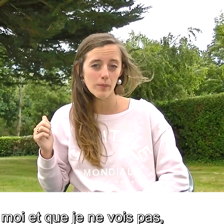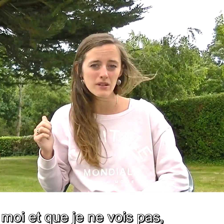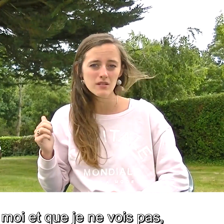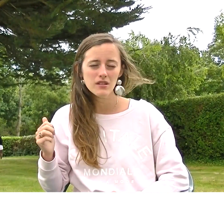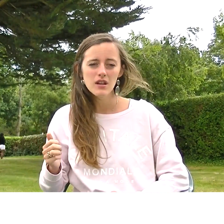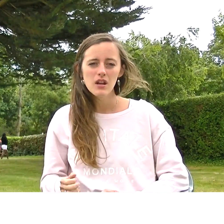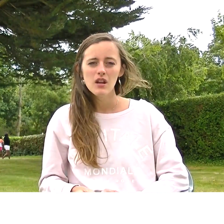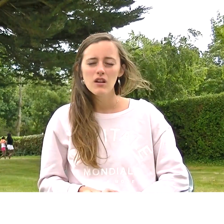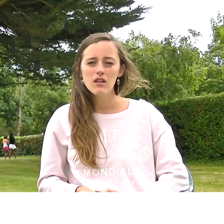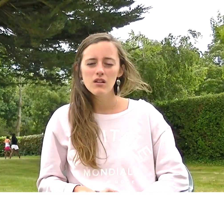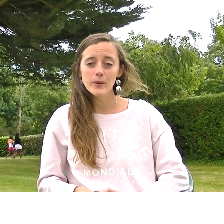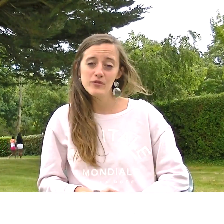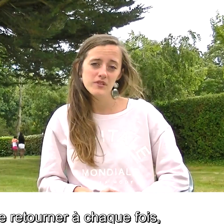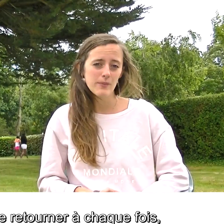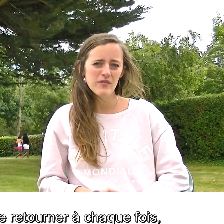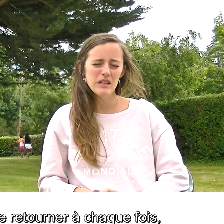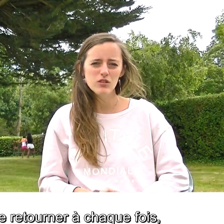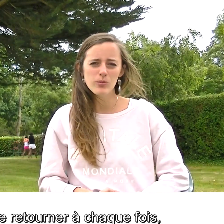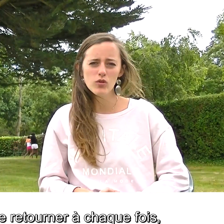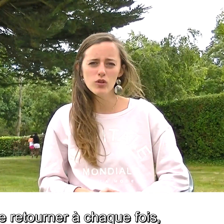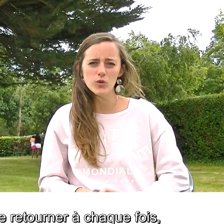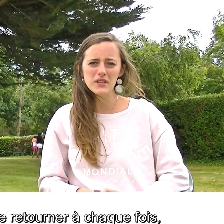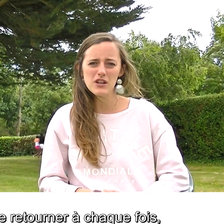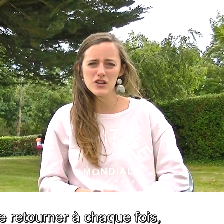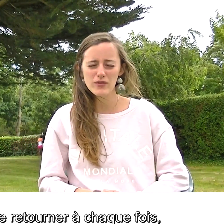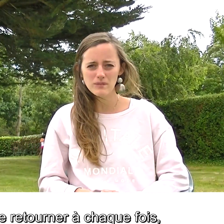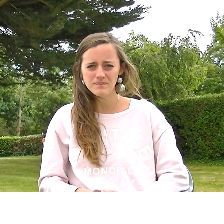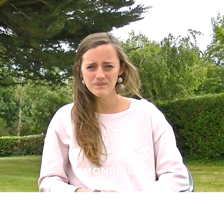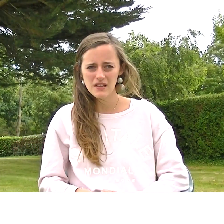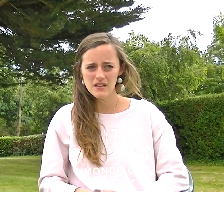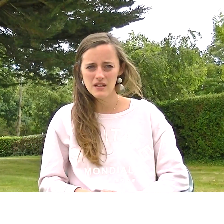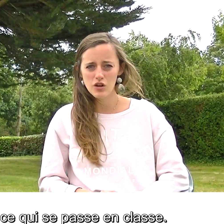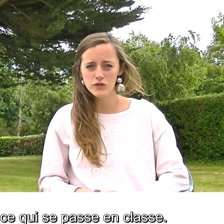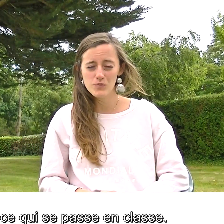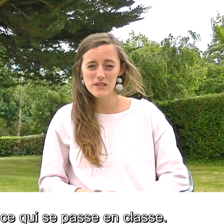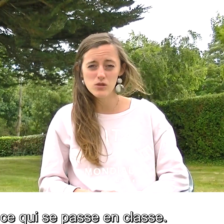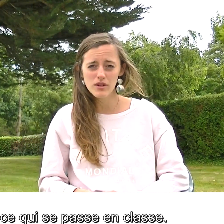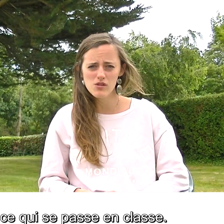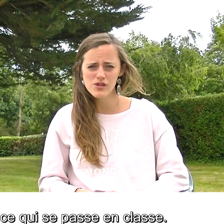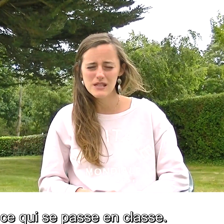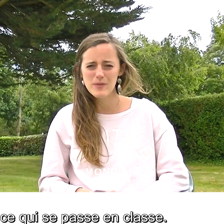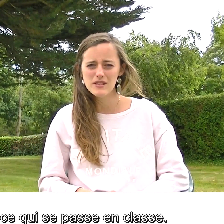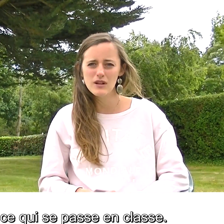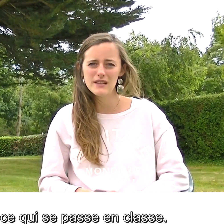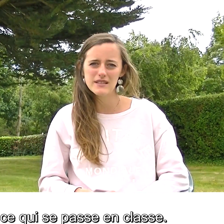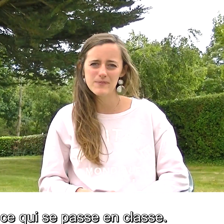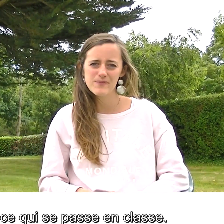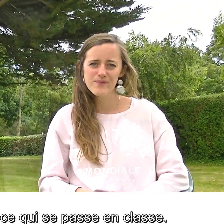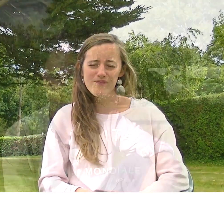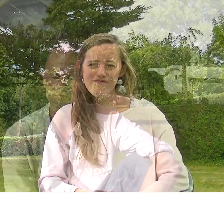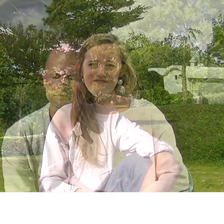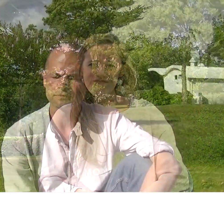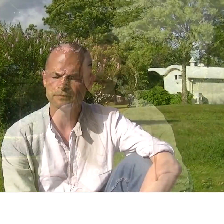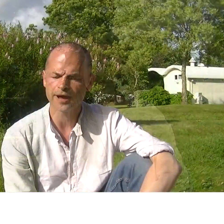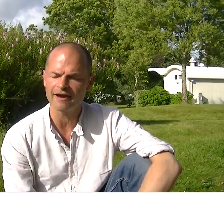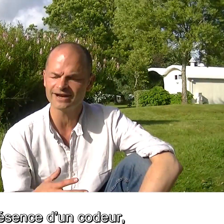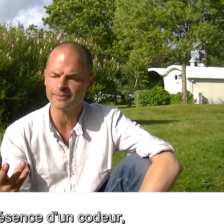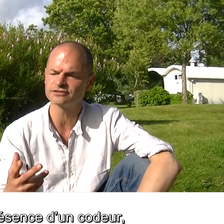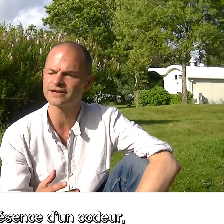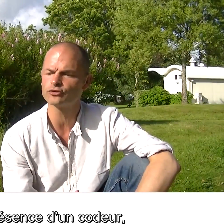voient pas. Ça me dit de me retourner à chaque coin et de me suivre dans ce qui se passe en classe. Avec la présence d'un